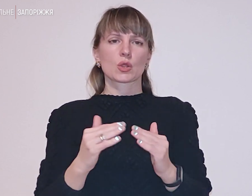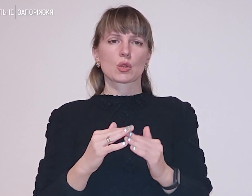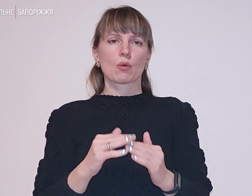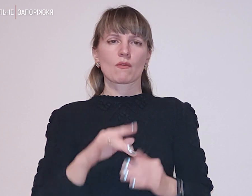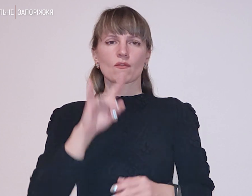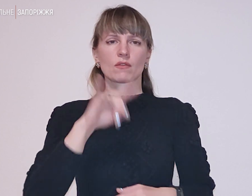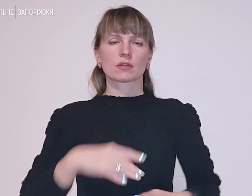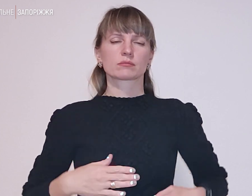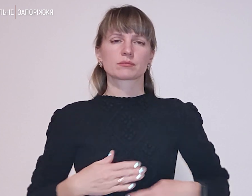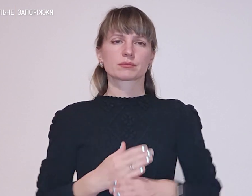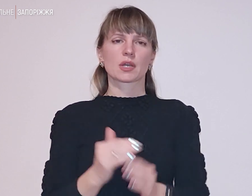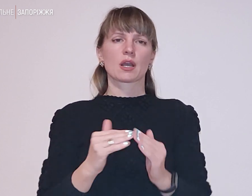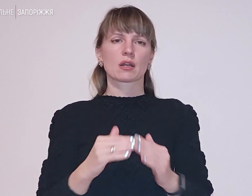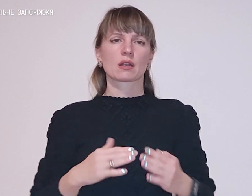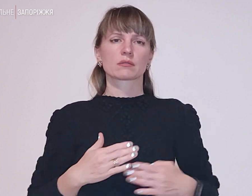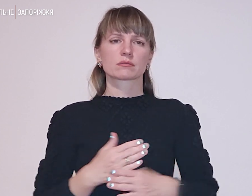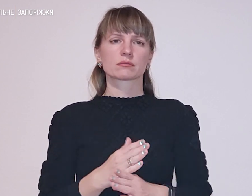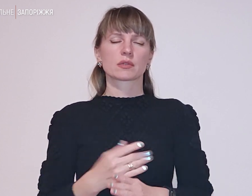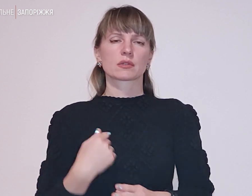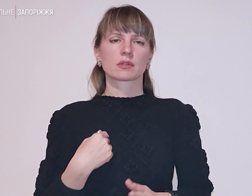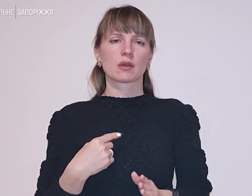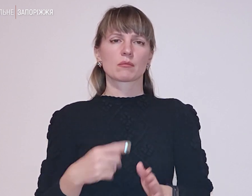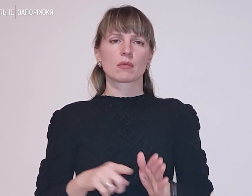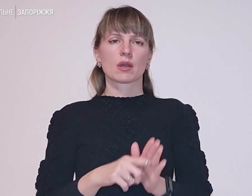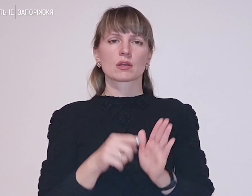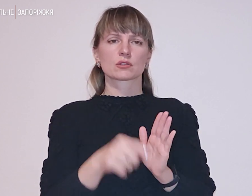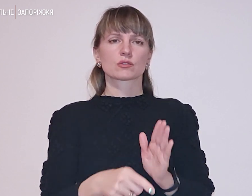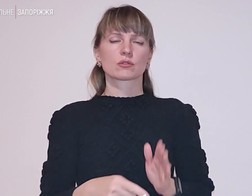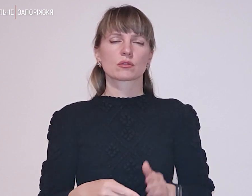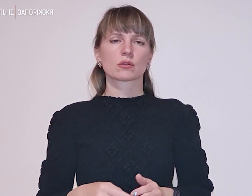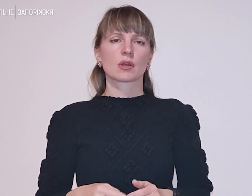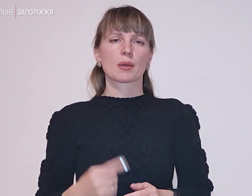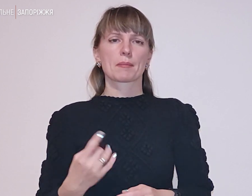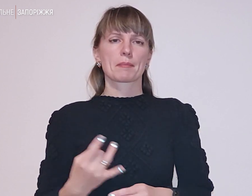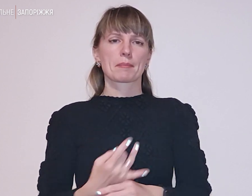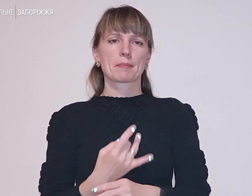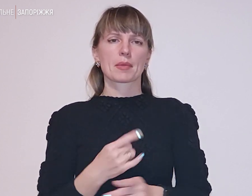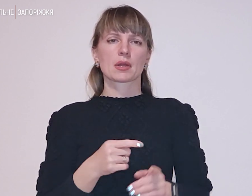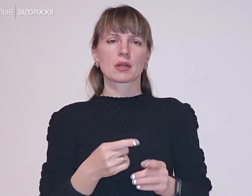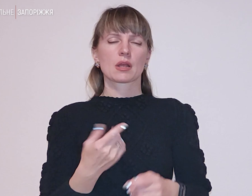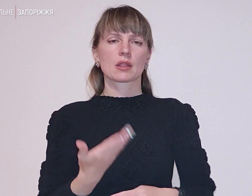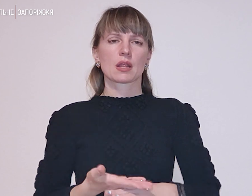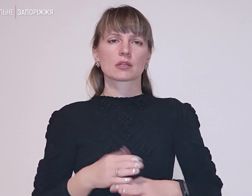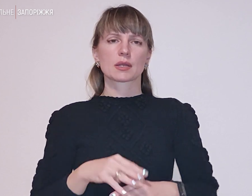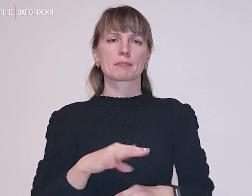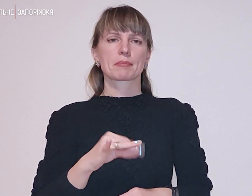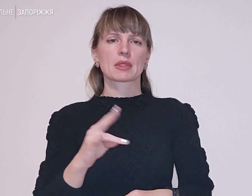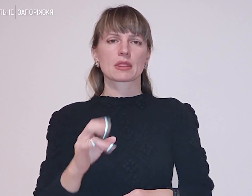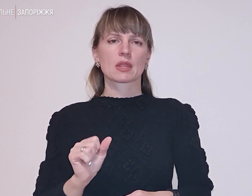гараж. Ну, прилетіло скола к нам, да, на кухню. Перший пішло. Раз прилетіла важка міна, а другий раз